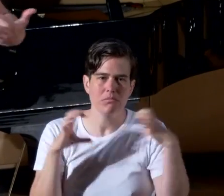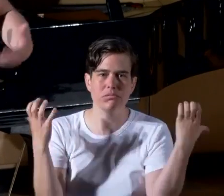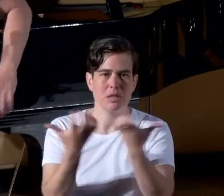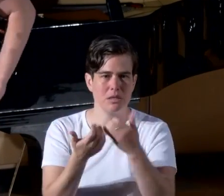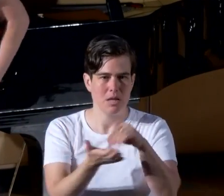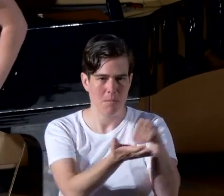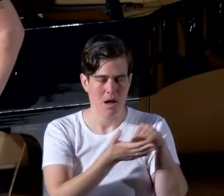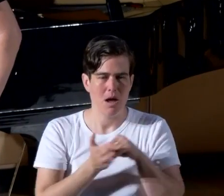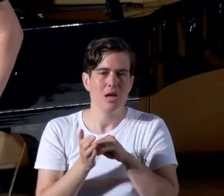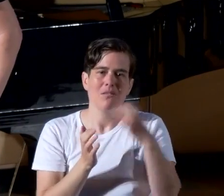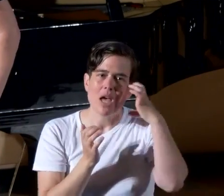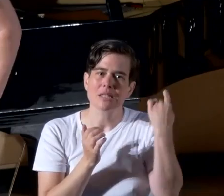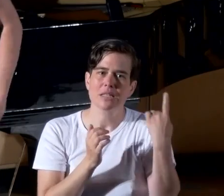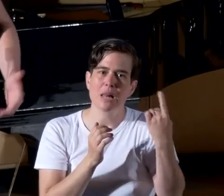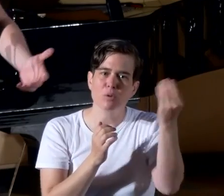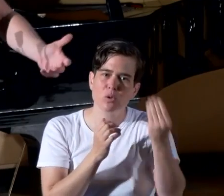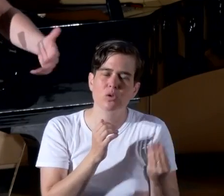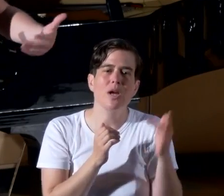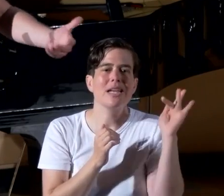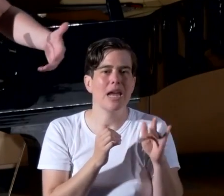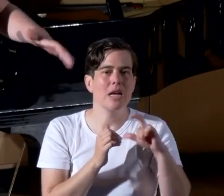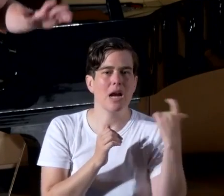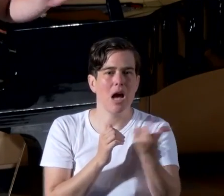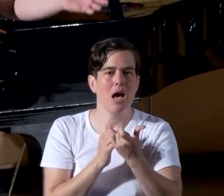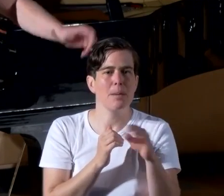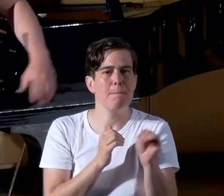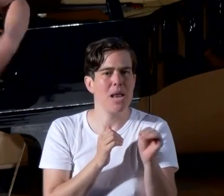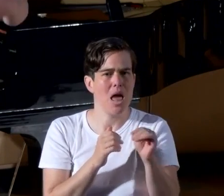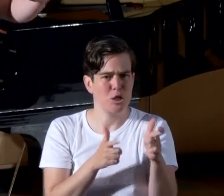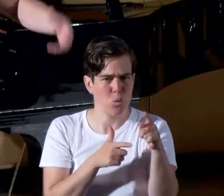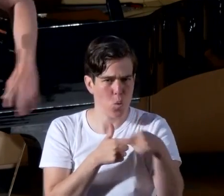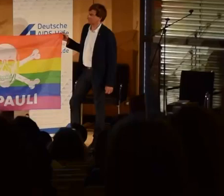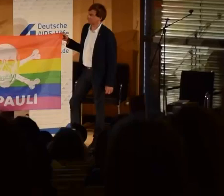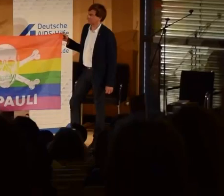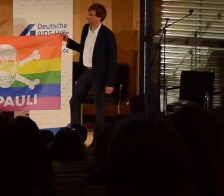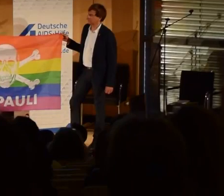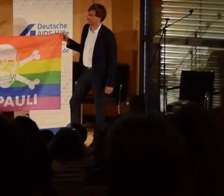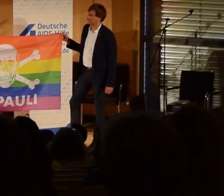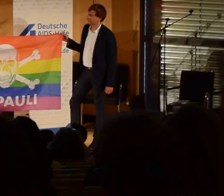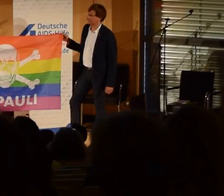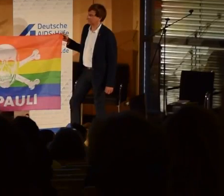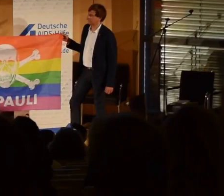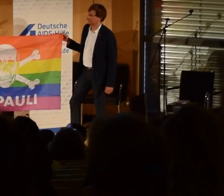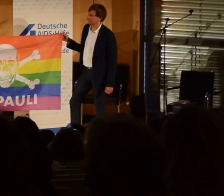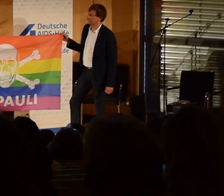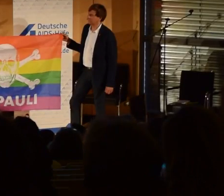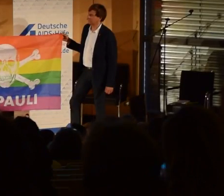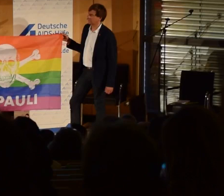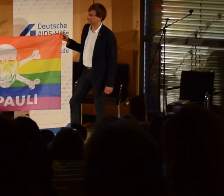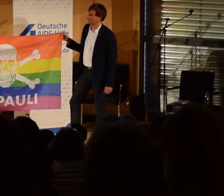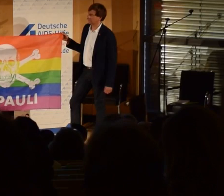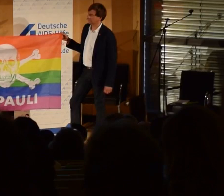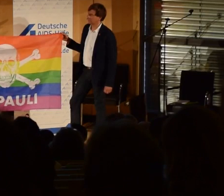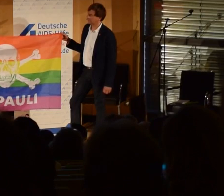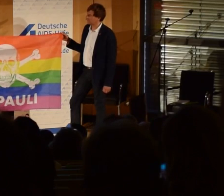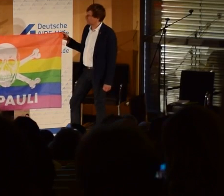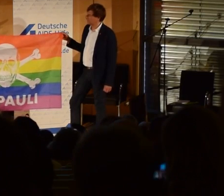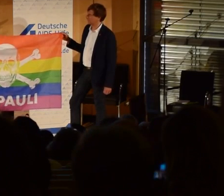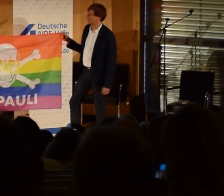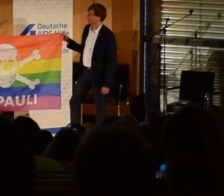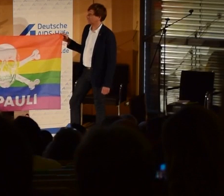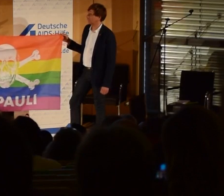von Fans künstlerisch gestalteten Gegengrade im Millerntor zu finden, auf Aufklebern in allen Formen. Auf dem Dach der Südkurve